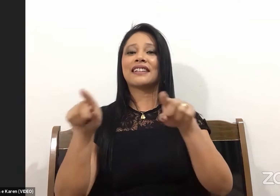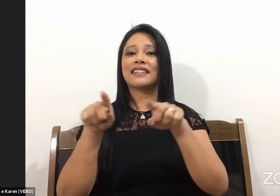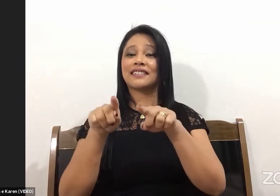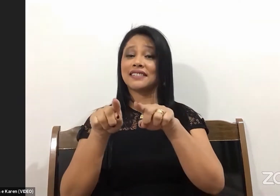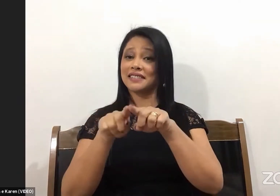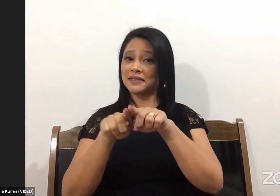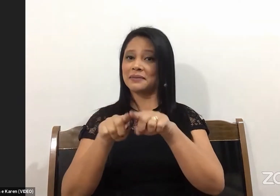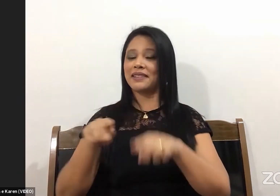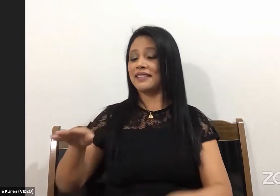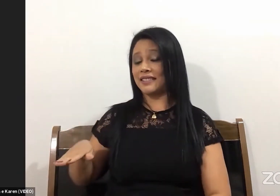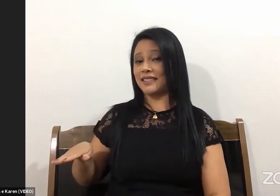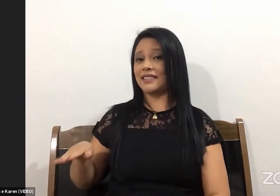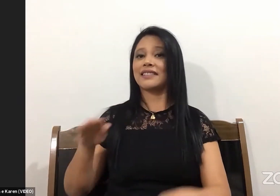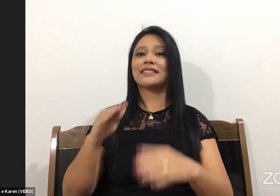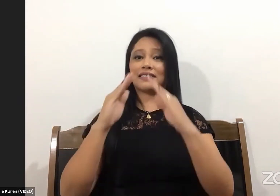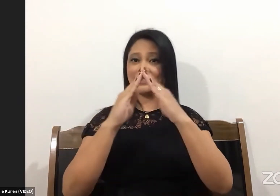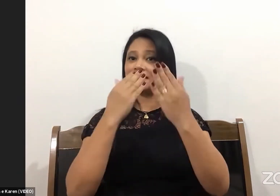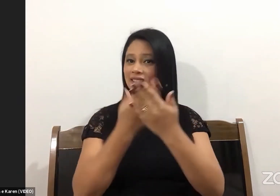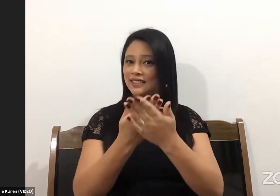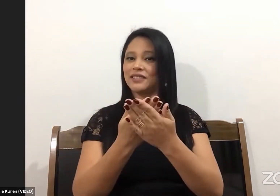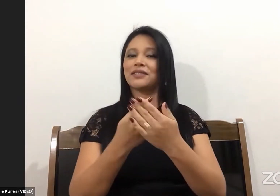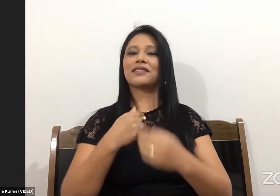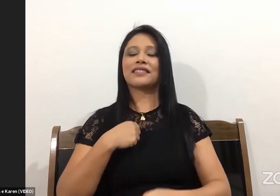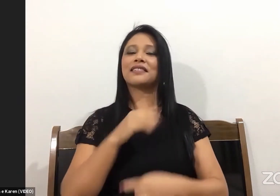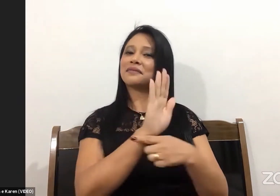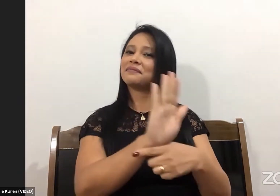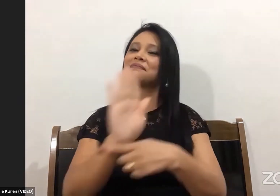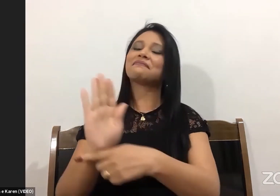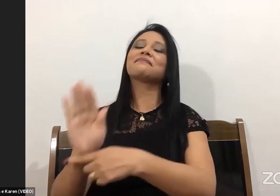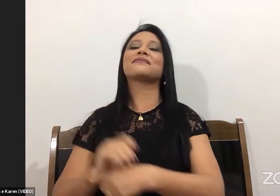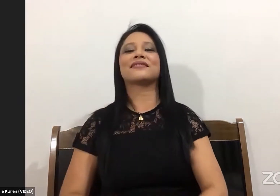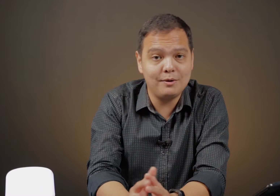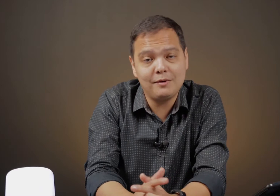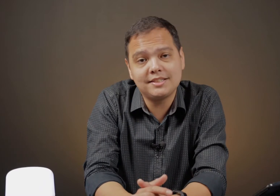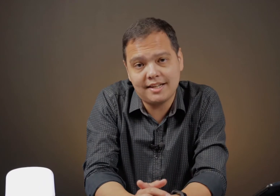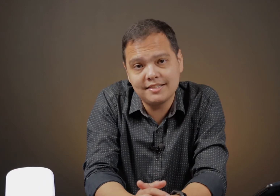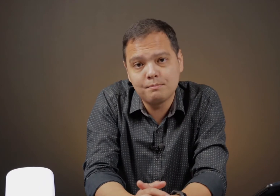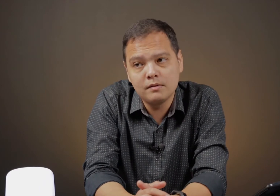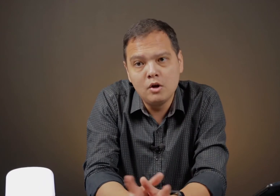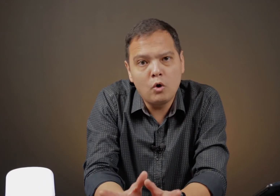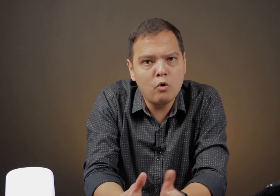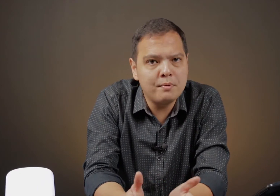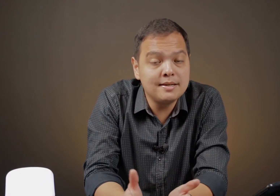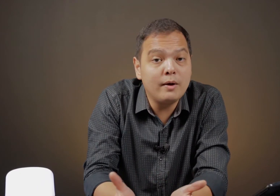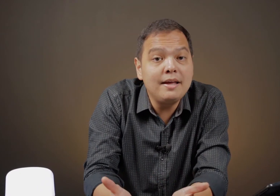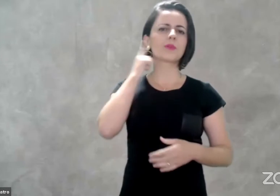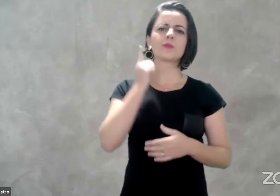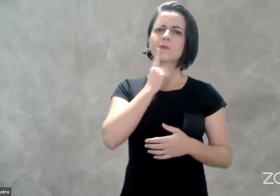com o processo. Mas que, por convite da filha, participou da primeira turma e aprendeu língua de sinais. Ou como, por exemplo, a Emília,